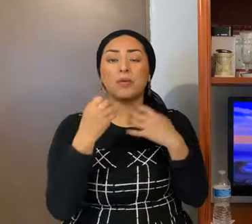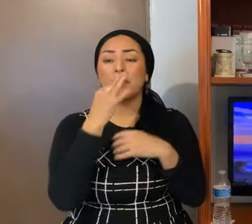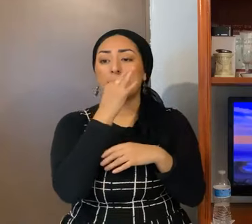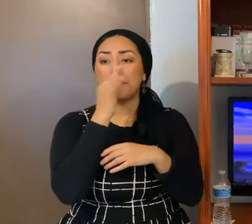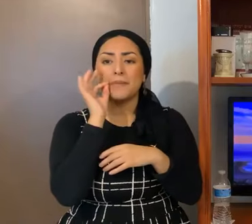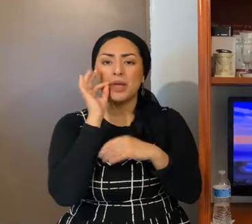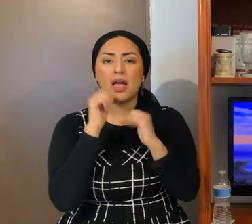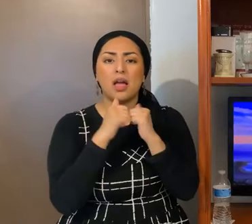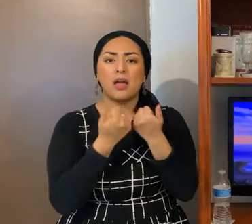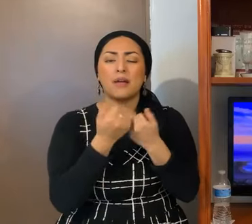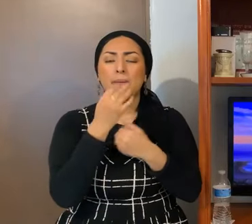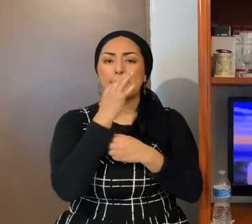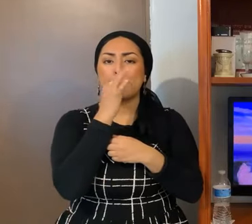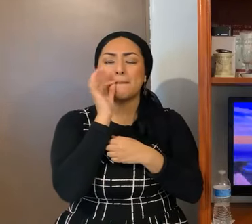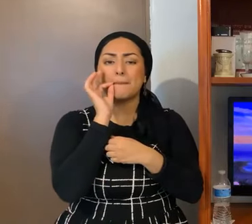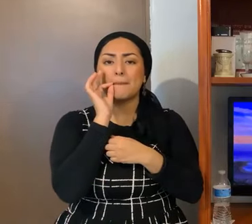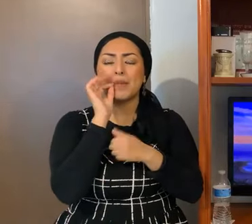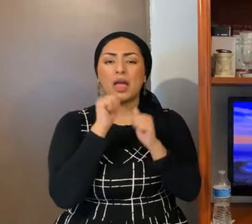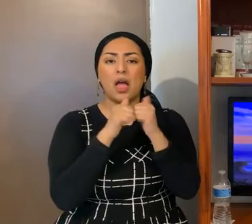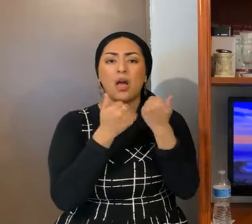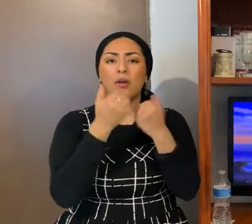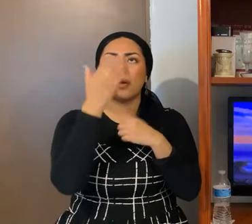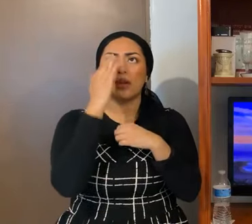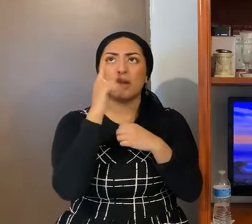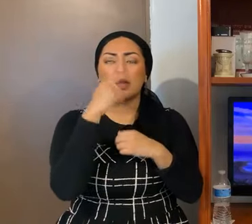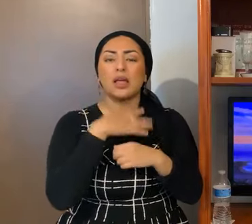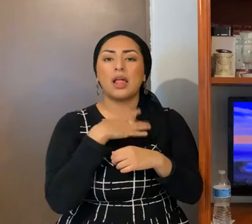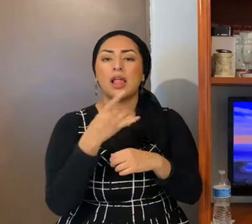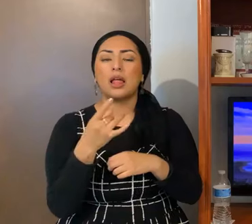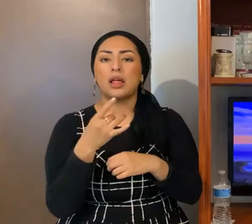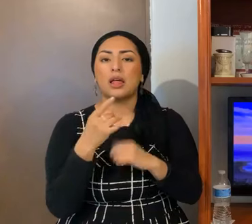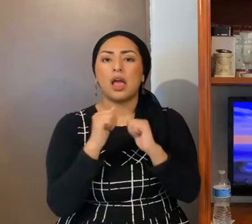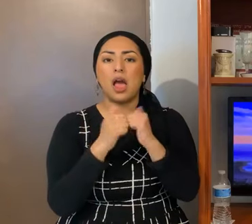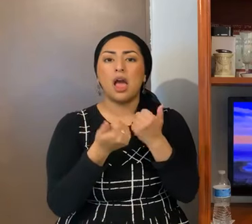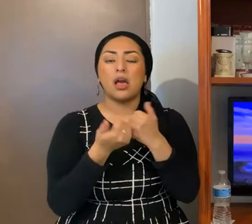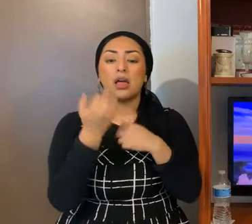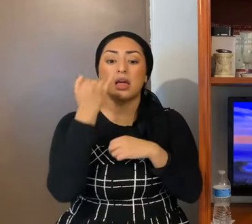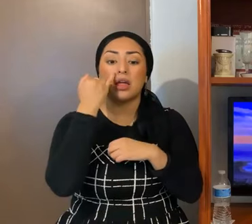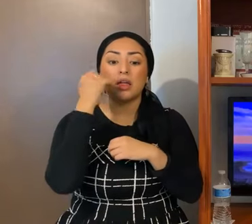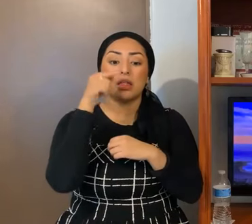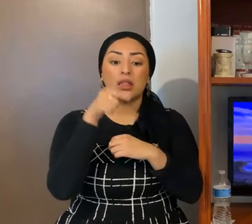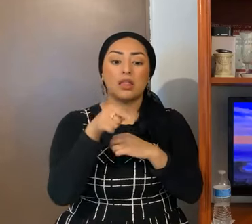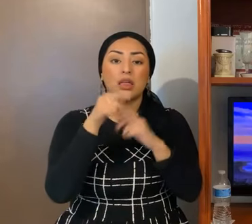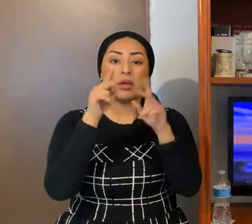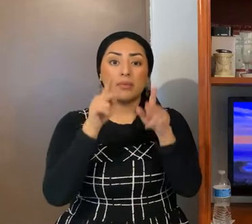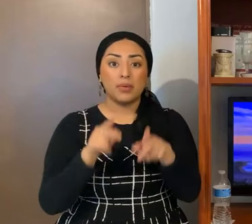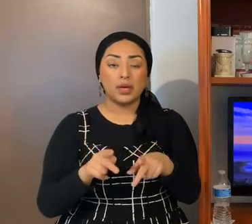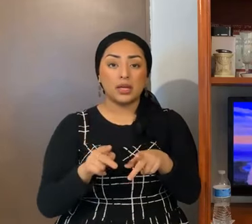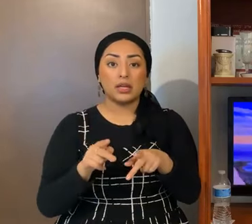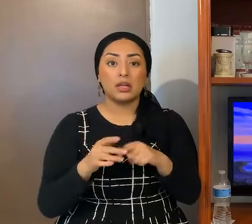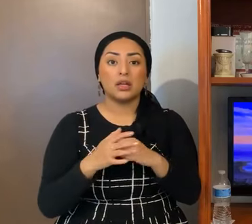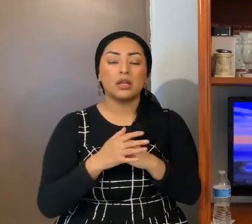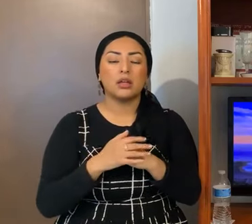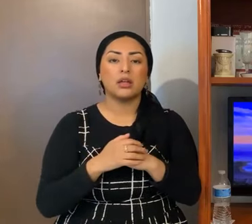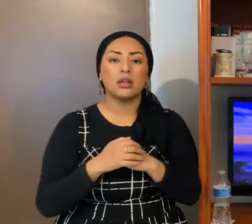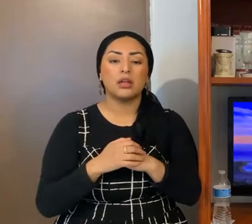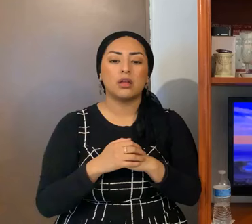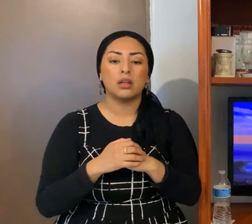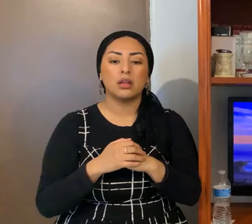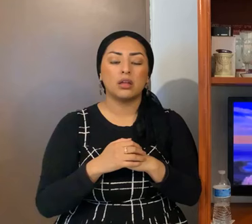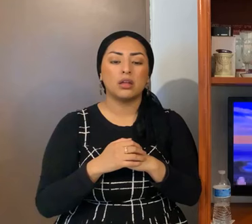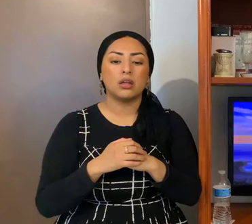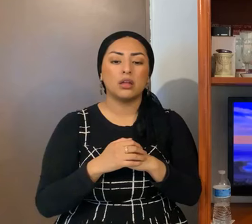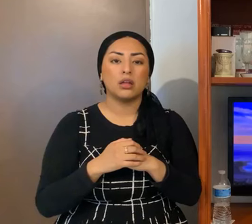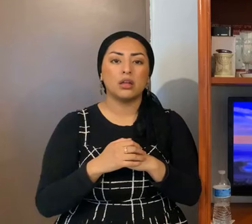¿cómo va a ser un ayuno? ¿Cómo va a ser agradable delante del Eterno su oración? Si esa persona, si ese aj o esa jod, o si esa persona